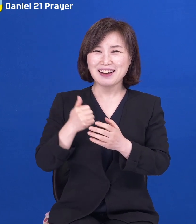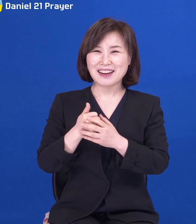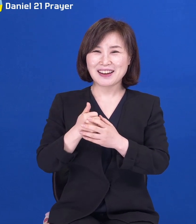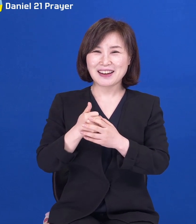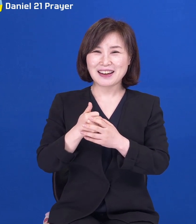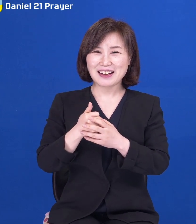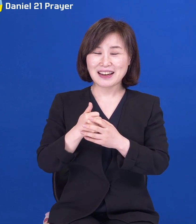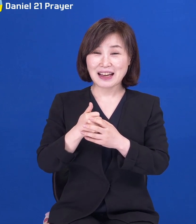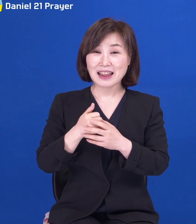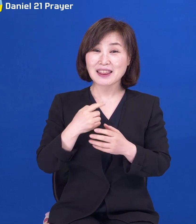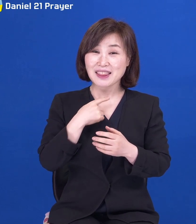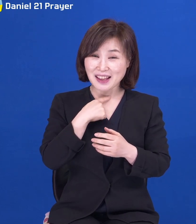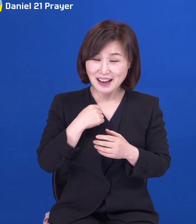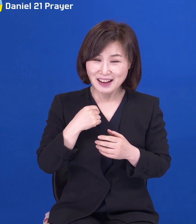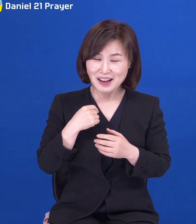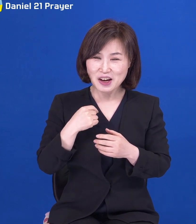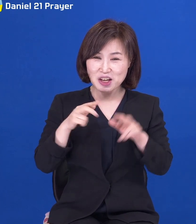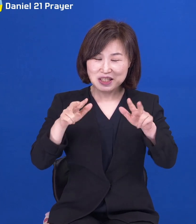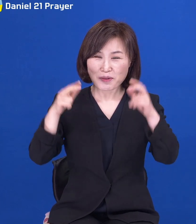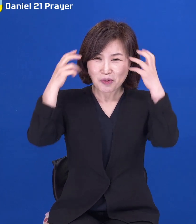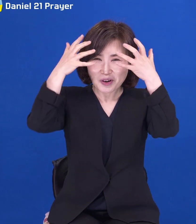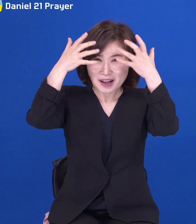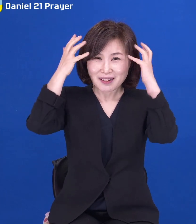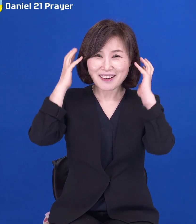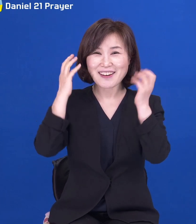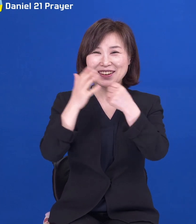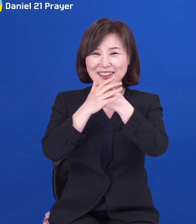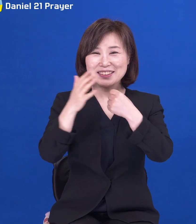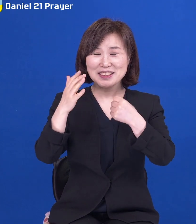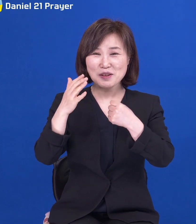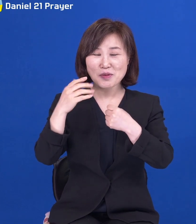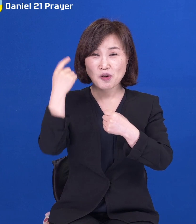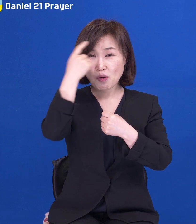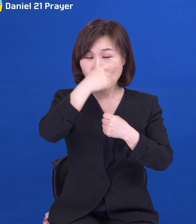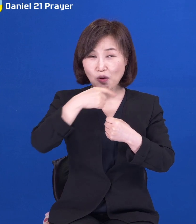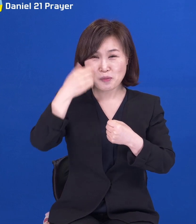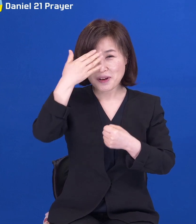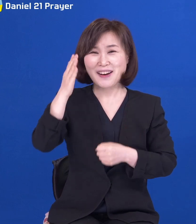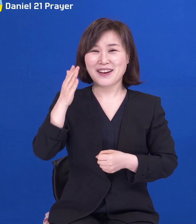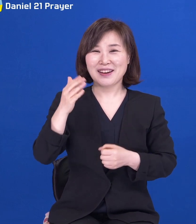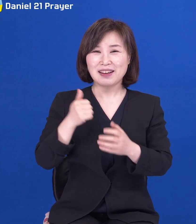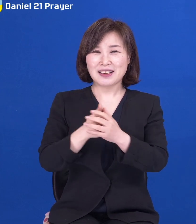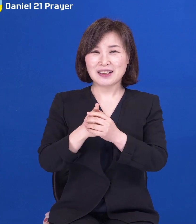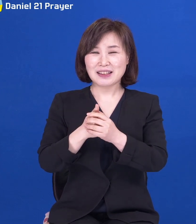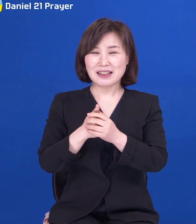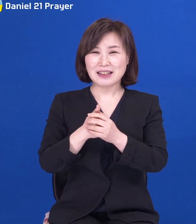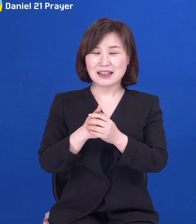깎고 살았다가 나와서 머리 기른 거예요. 그러니까 저는 뭐 알아본 건데 그 형님은